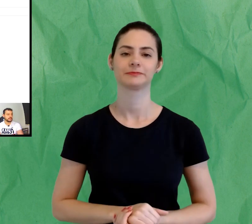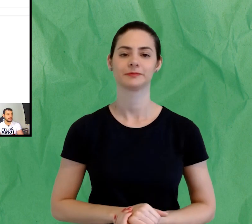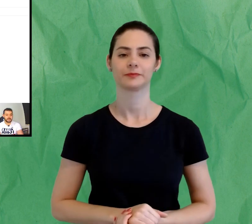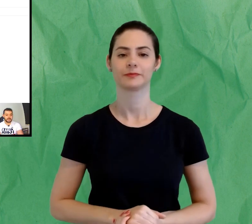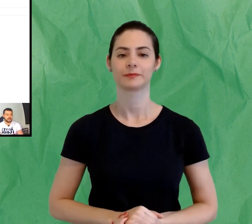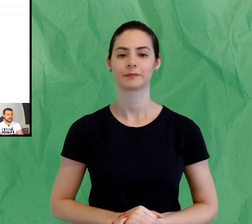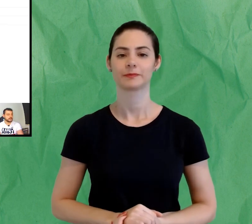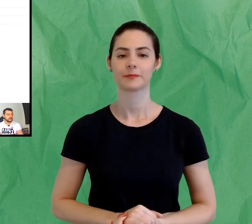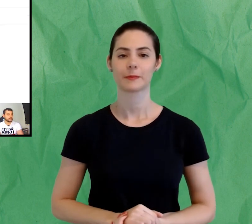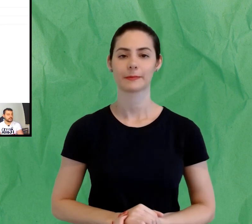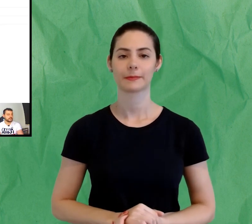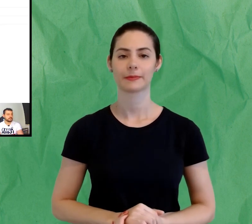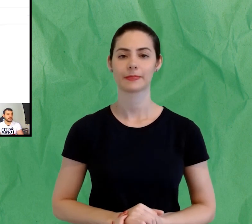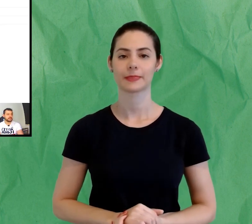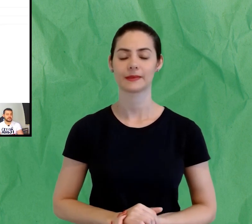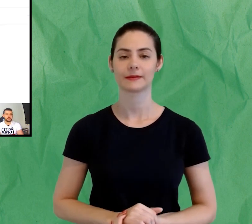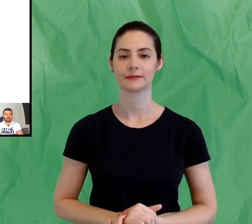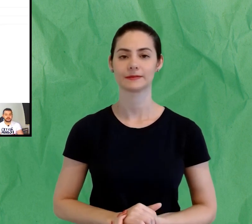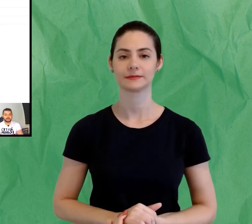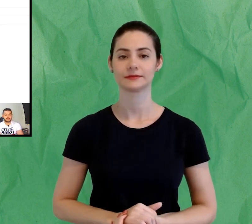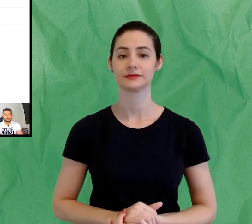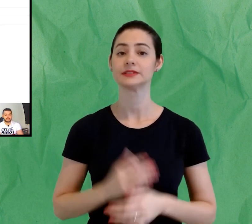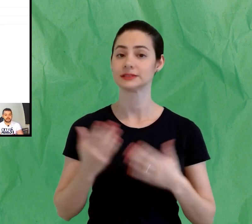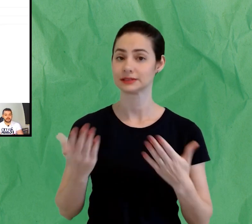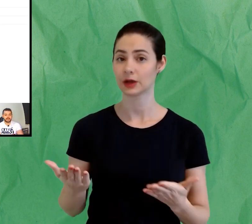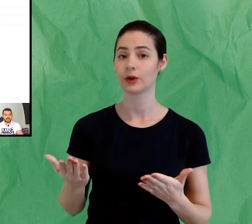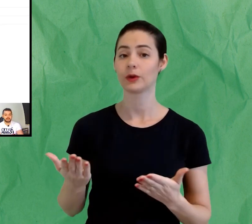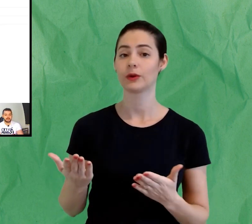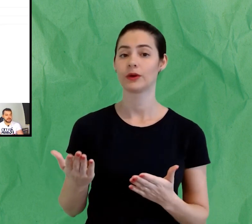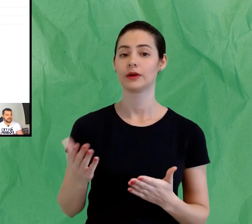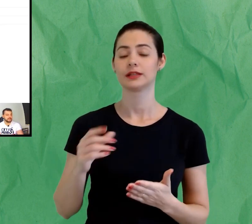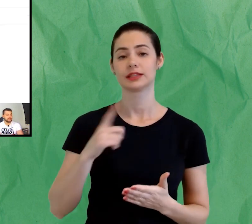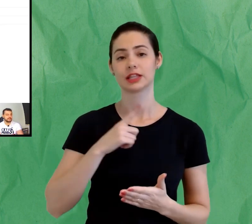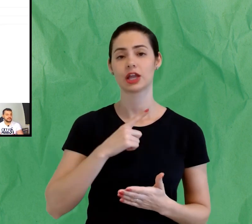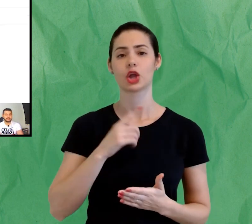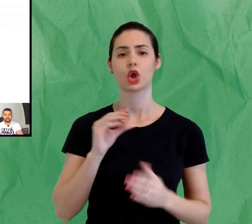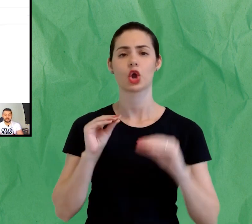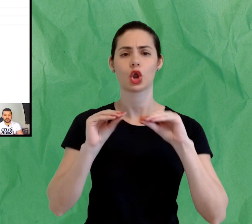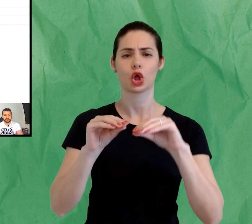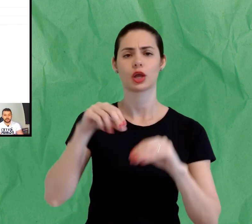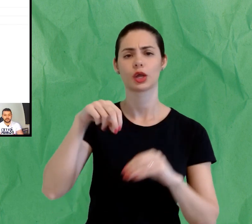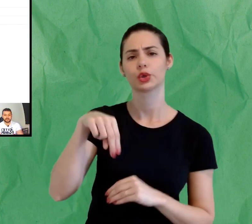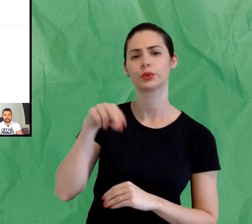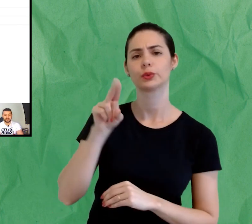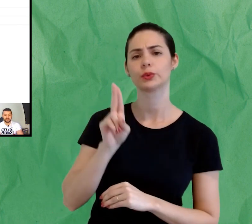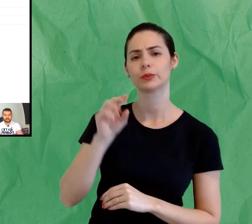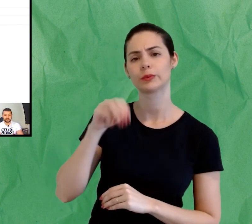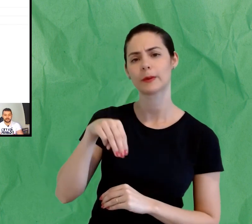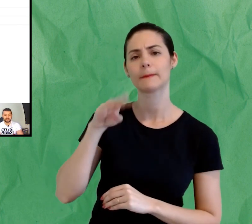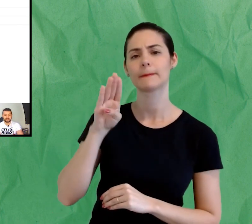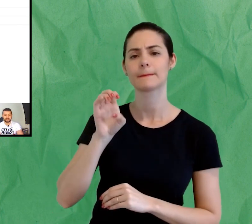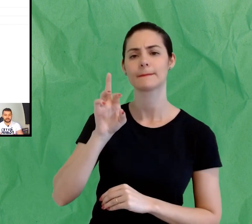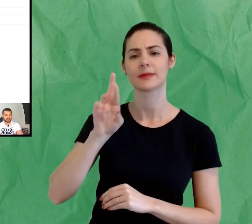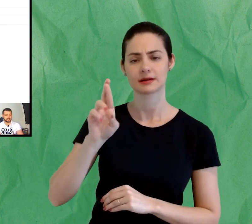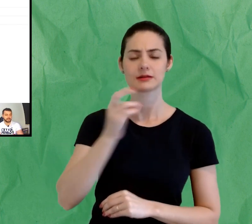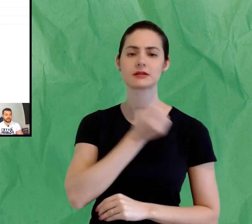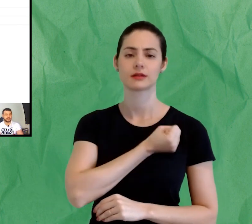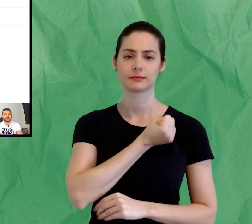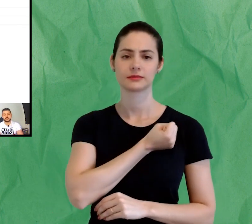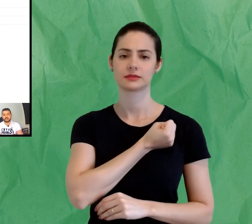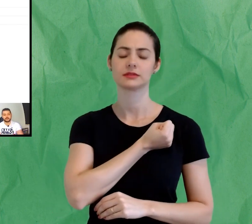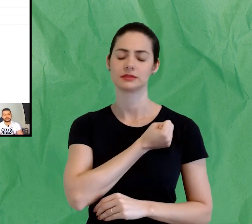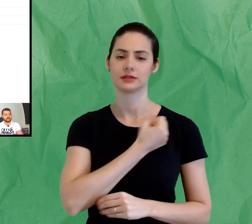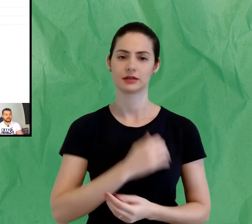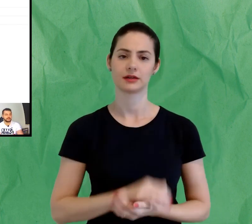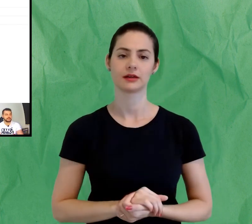Tá? Então, se a gente passa aqui uma função chamada number e ele verifica o conteúdo dessa variável, nesse caso x, e